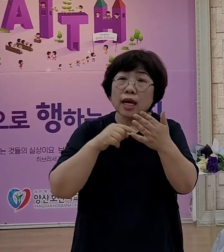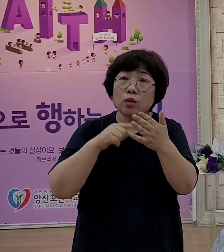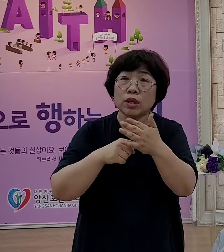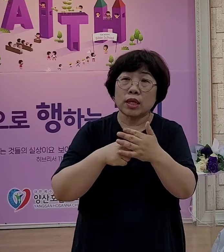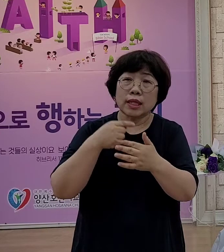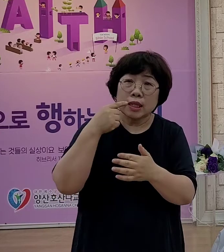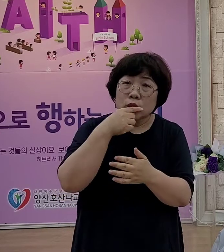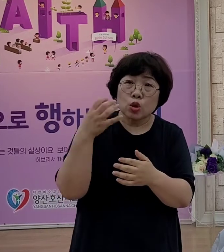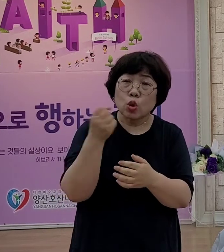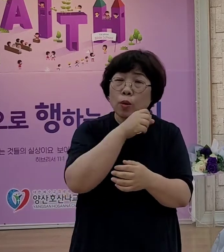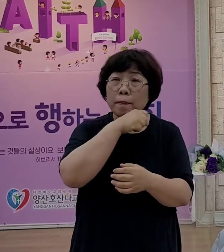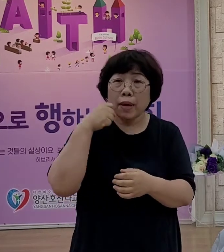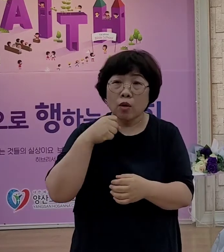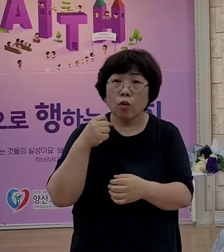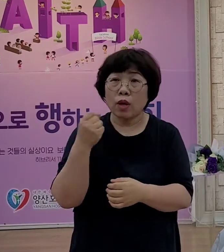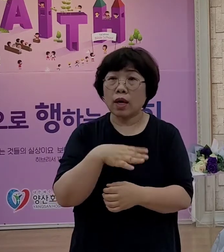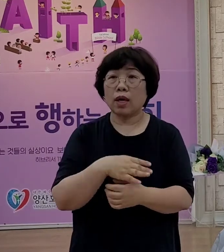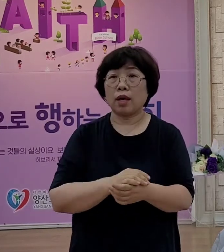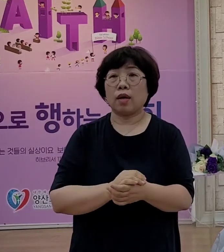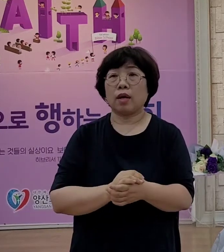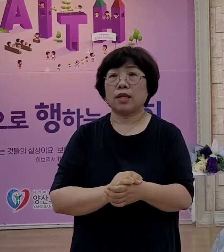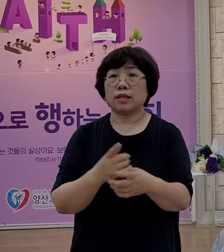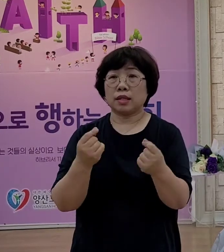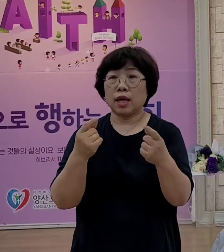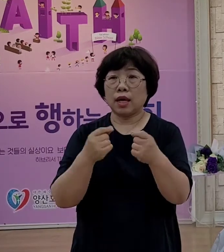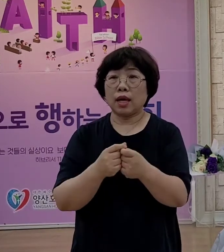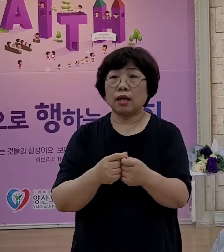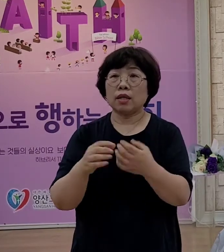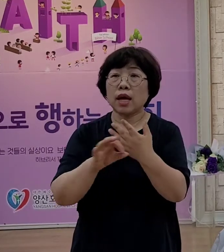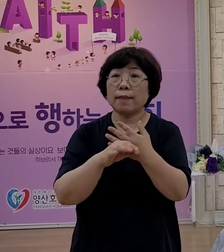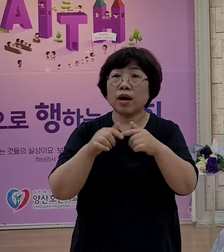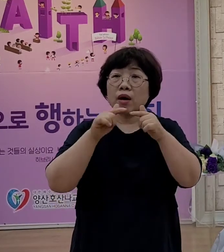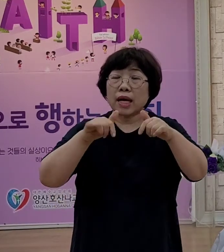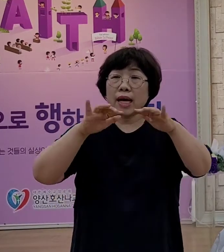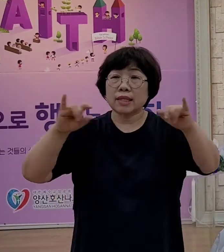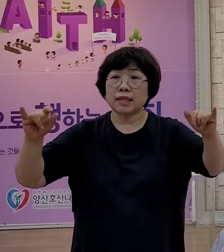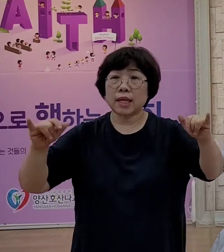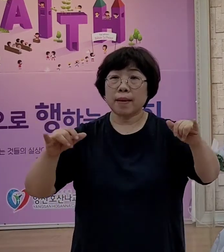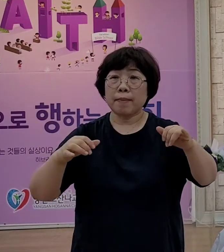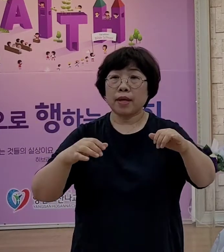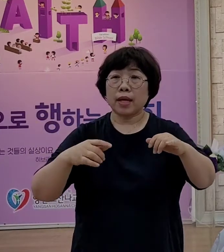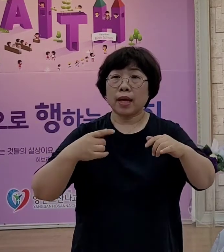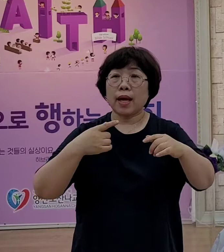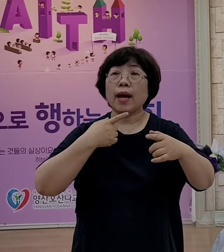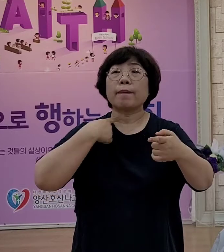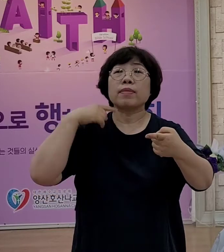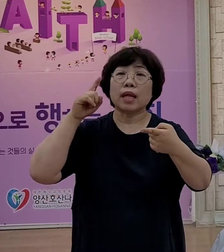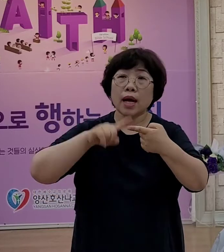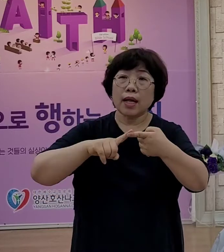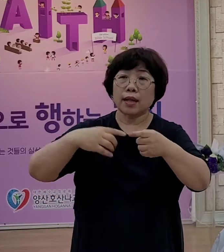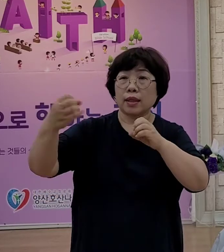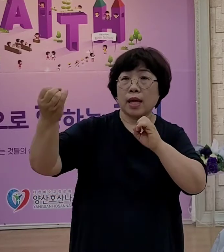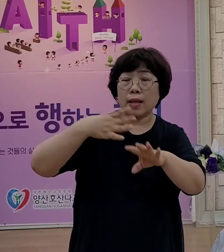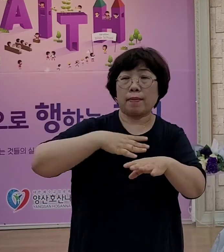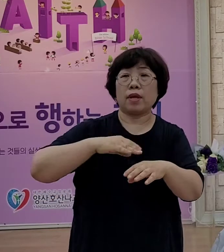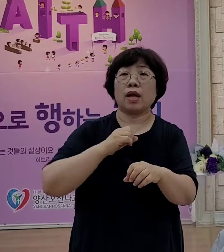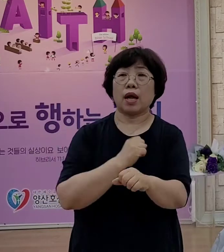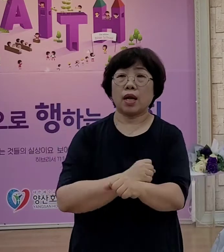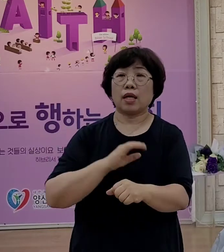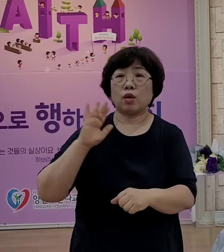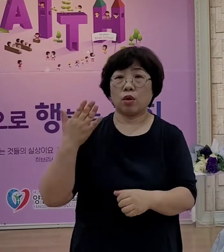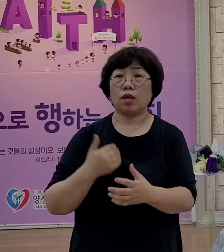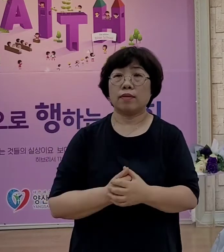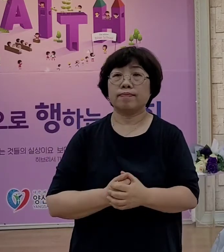항상 은혜 가운데서 소금으로 맛을 냄과 같이 하라. 그리하면 각 사람에게 마땅히 대답할